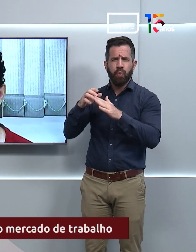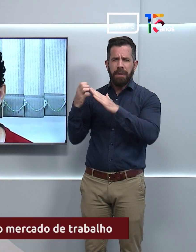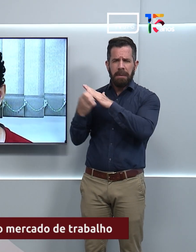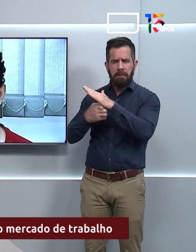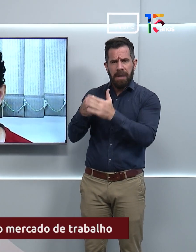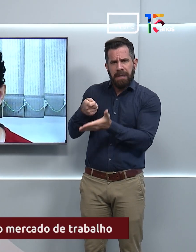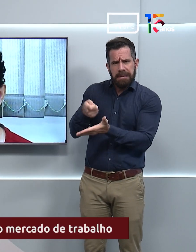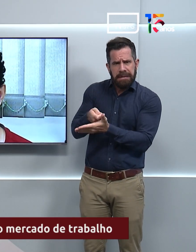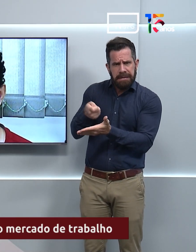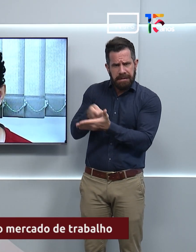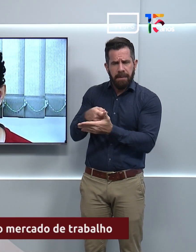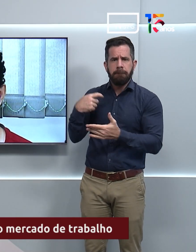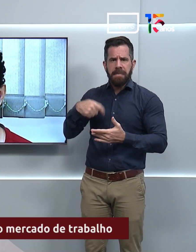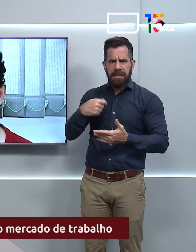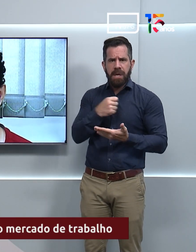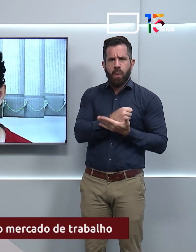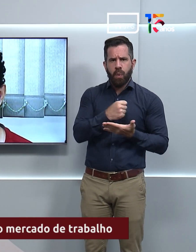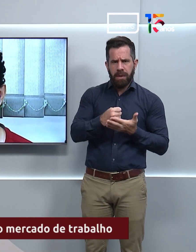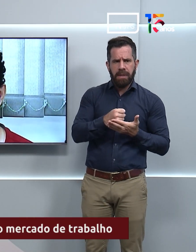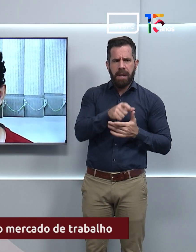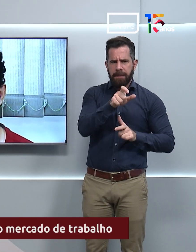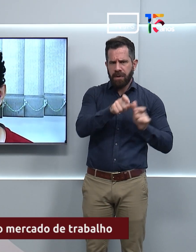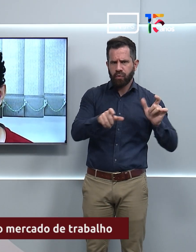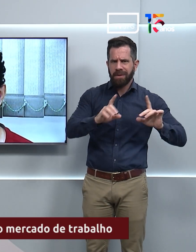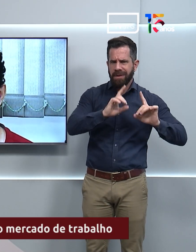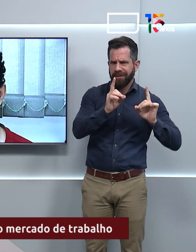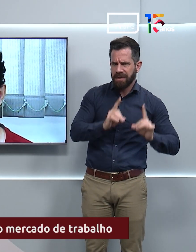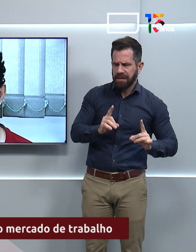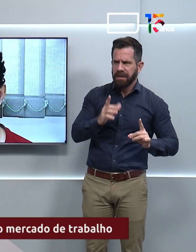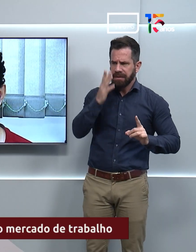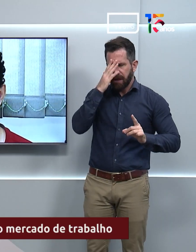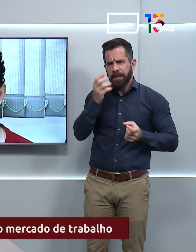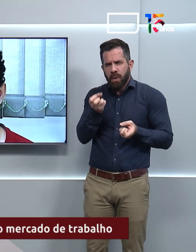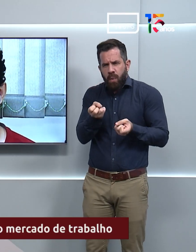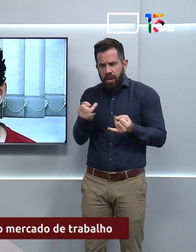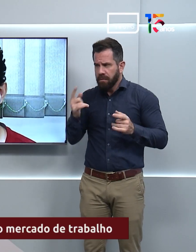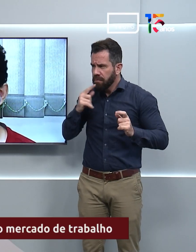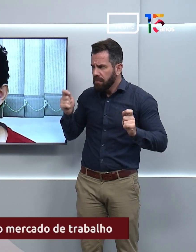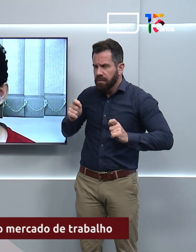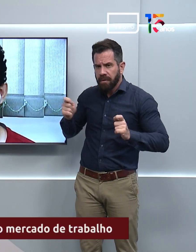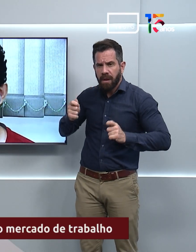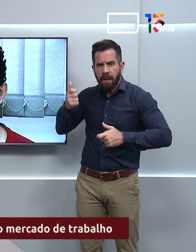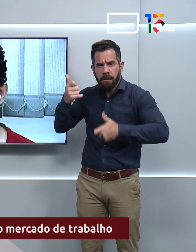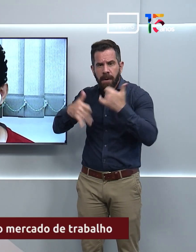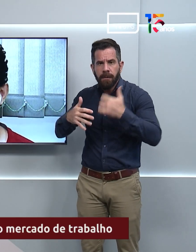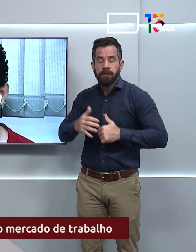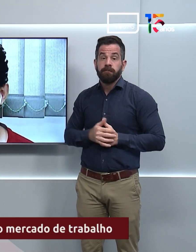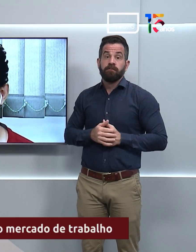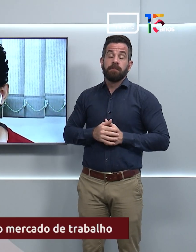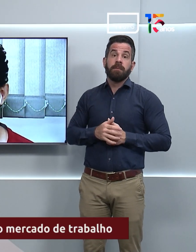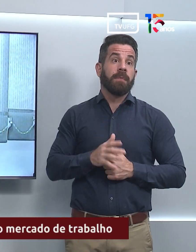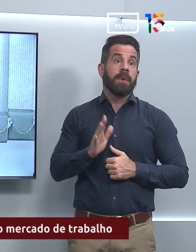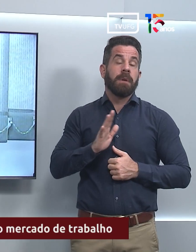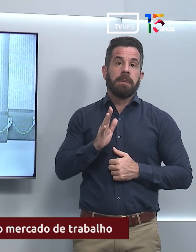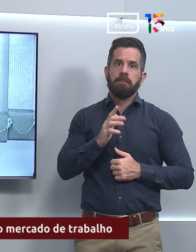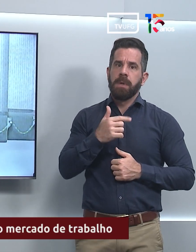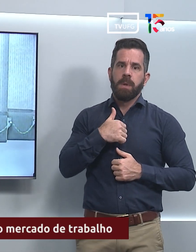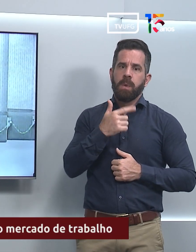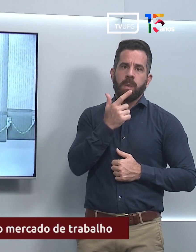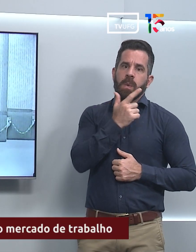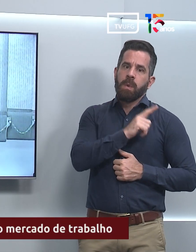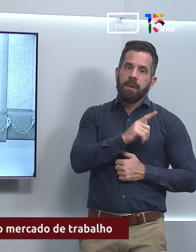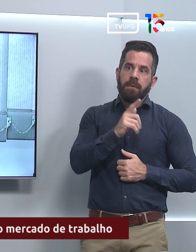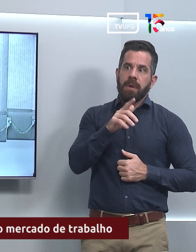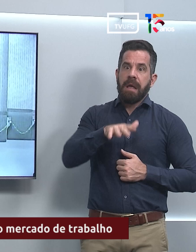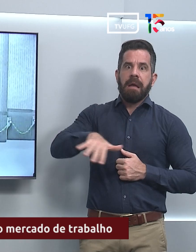pessoas com deficiência ou a partir de um número? Você consegue explicar isso para a gente? Não, esse número eu não tenho, né? Eu não atuo